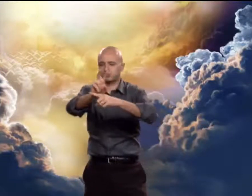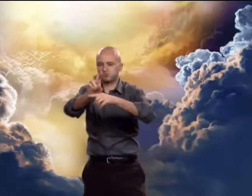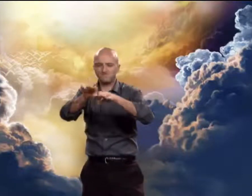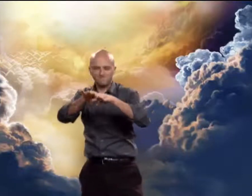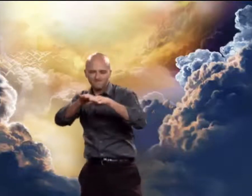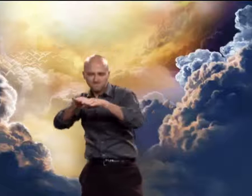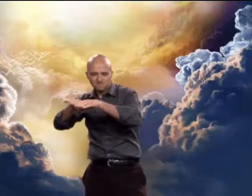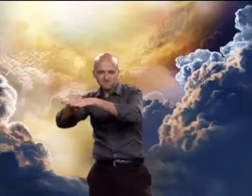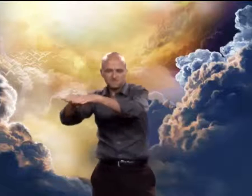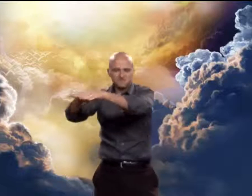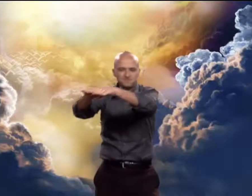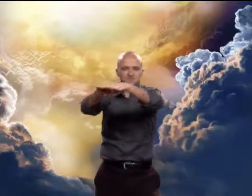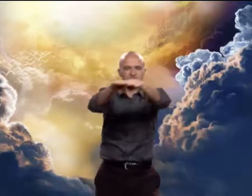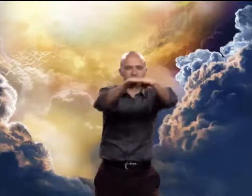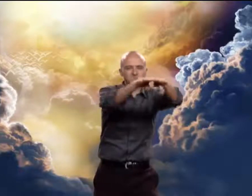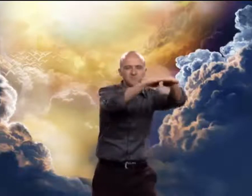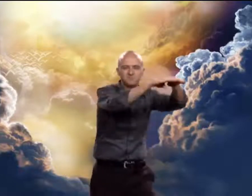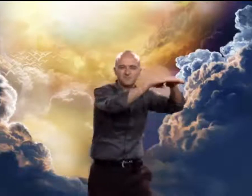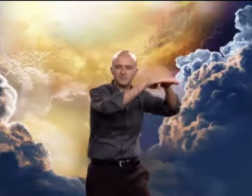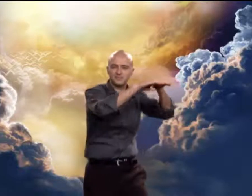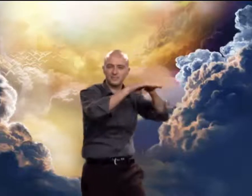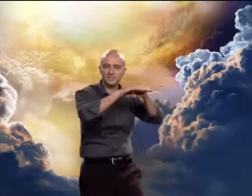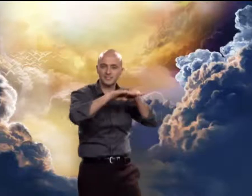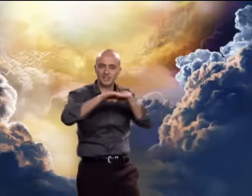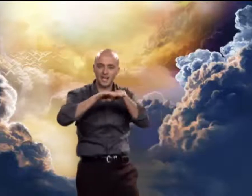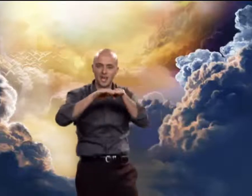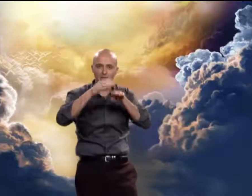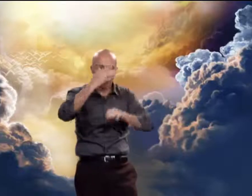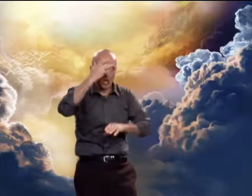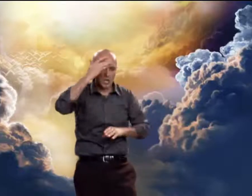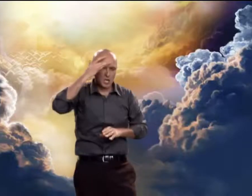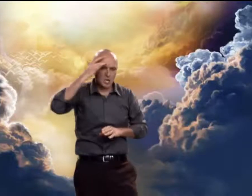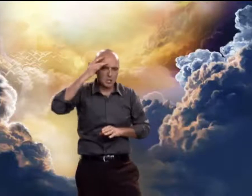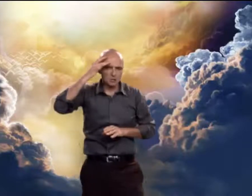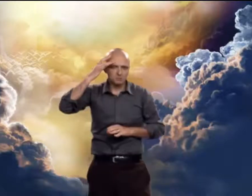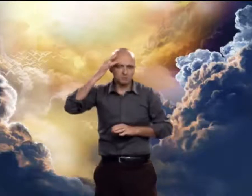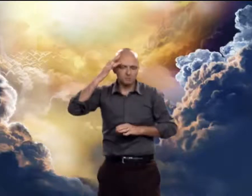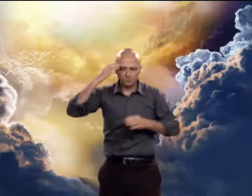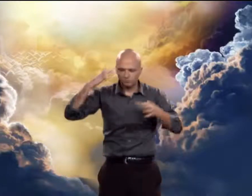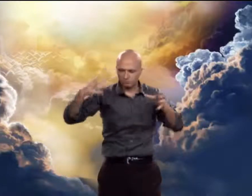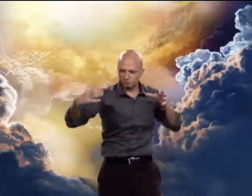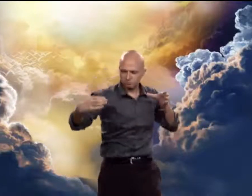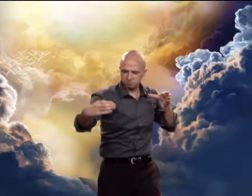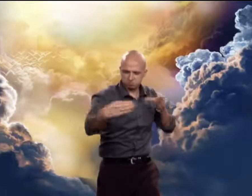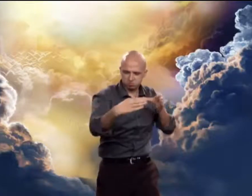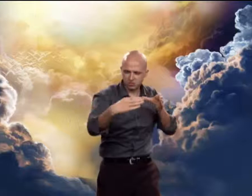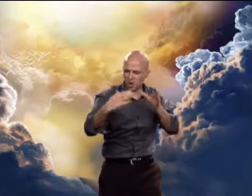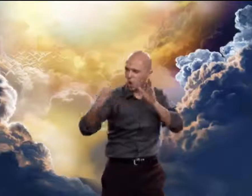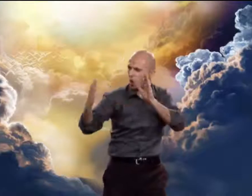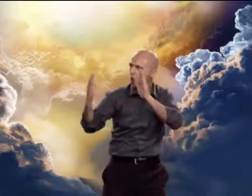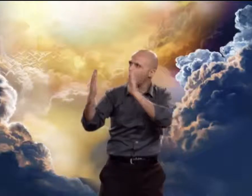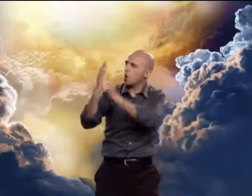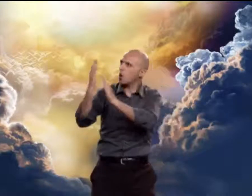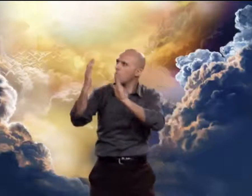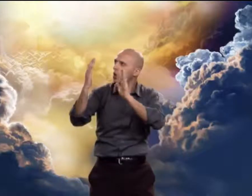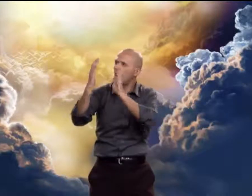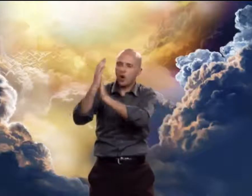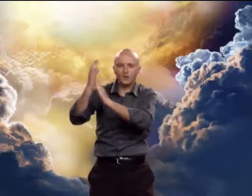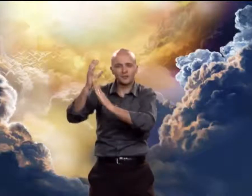sons de canções. A vinda do Senhor tem sido em todos os tempos a esperança de seus verdadeiros seguidores. Em